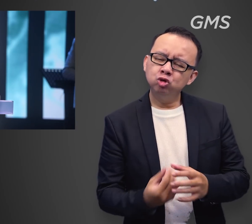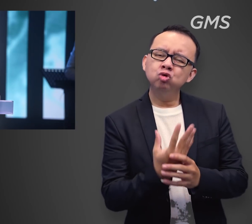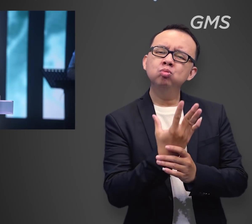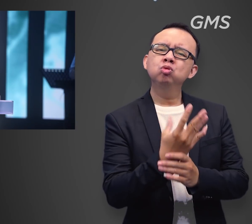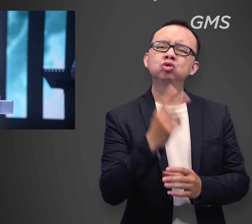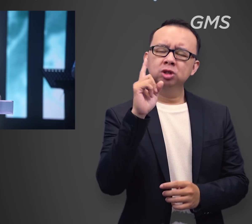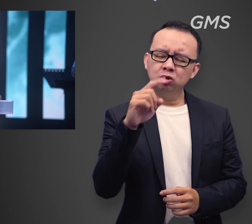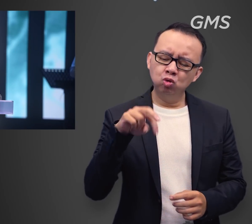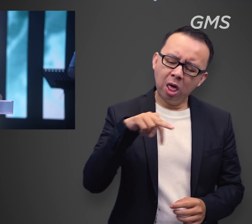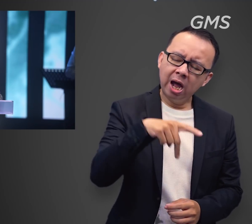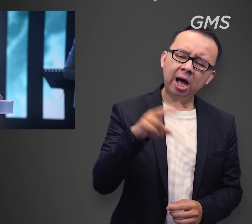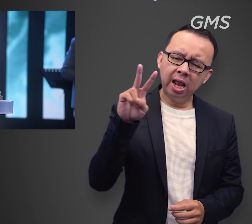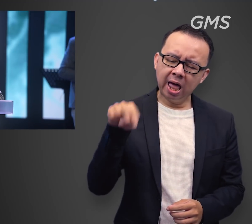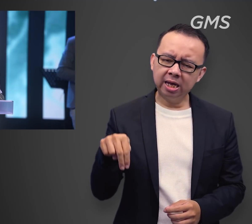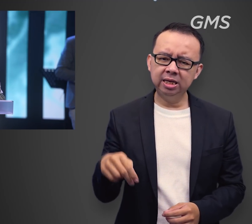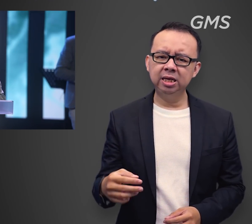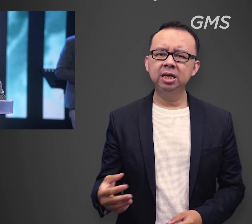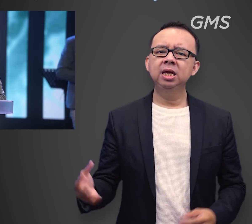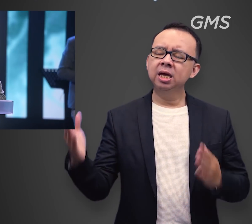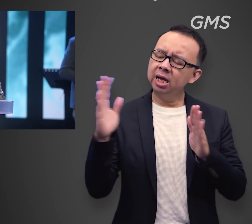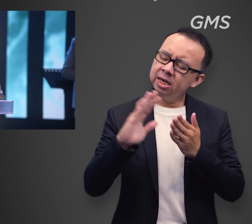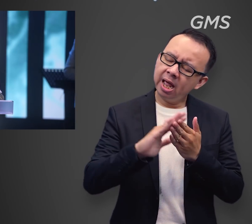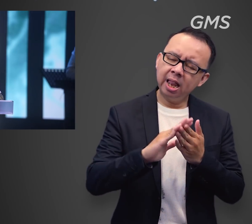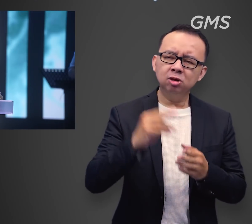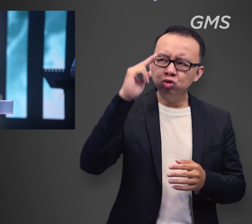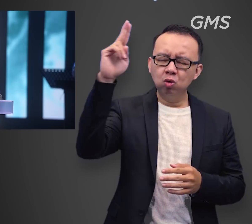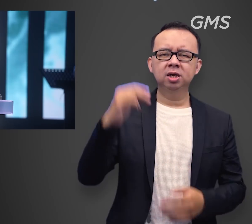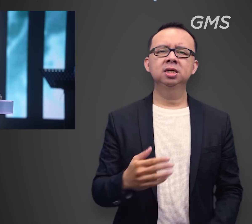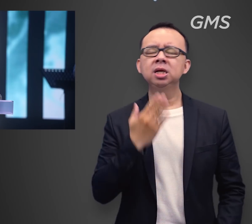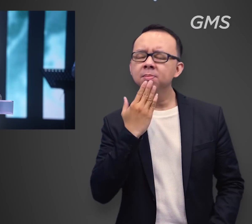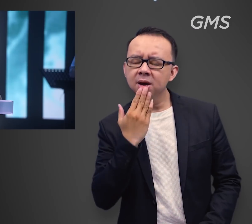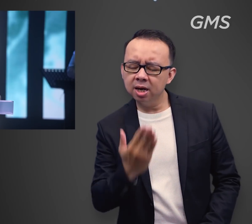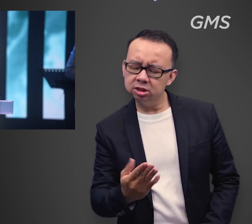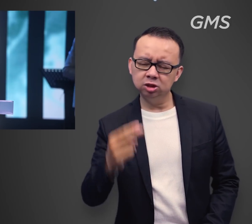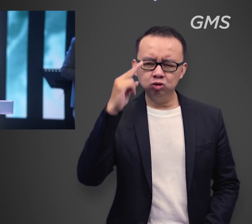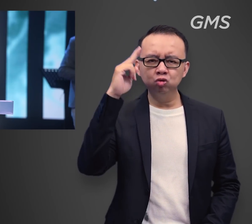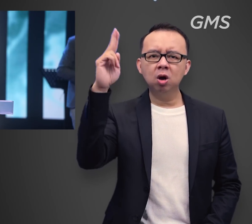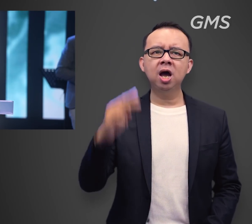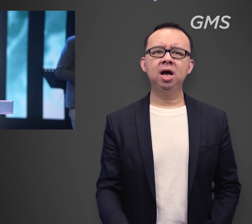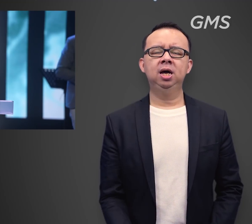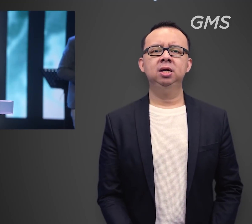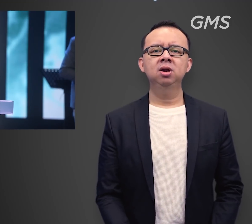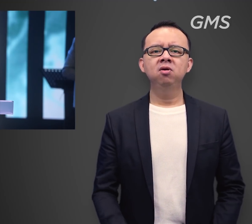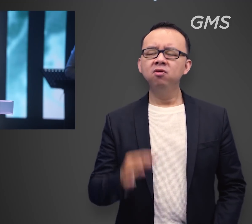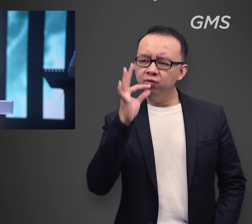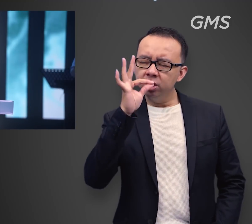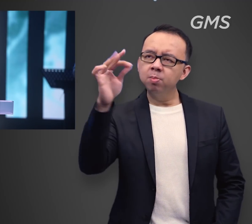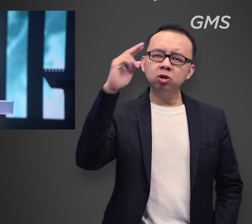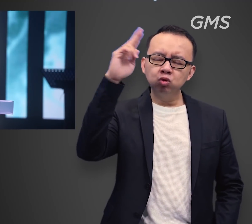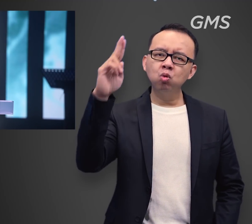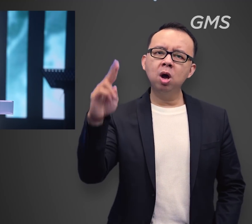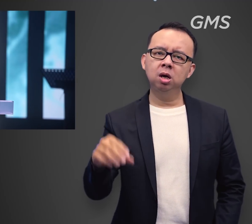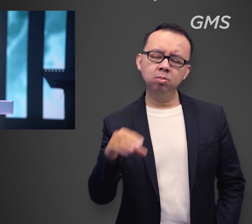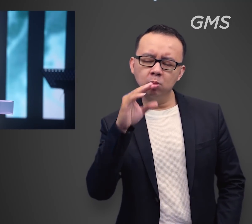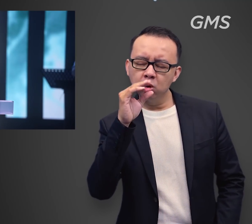Engkau untuk mengenal Tuhan. Terima kasih buat waktu ini. Tuhan, biar firman-Mu menjelaskan kepada kami sehingga kami